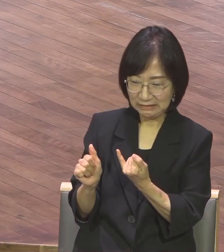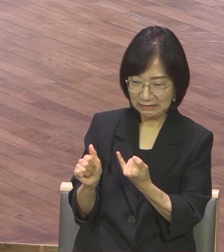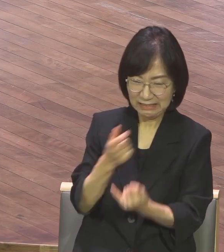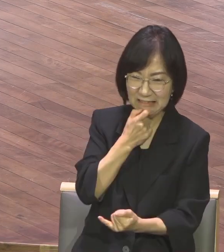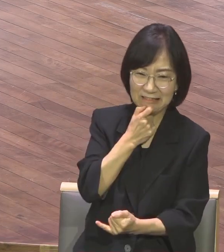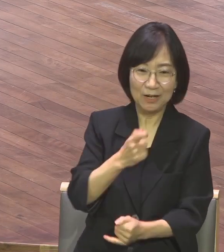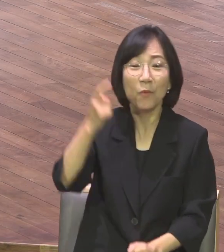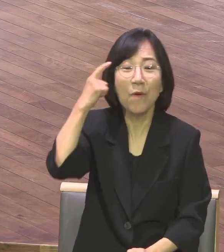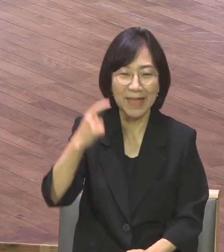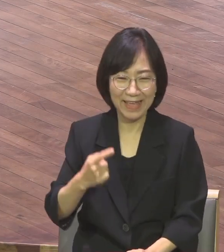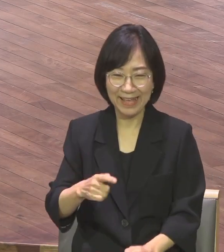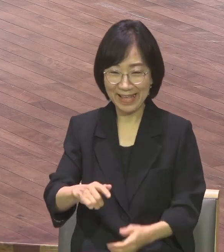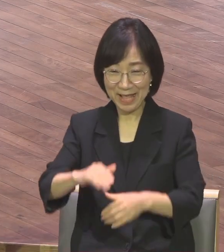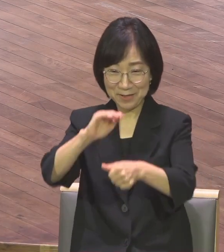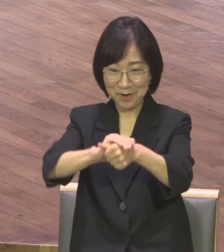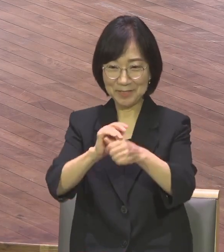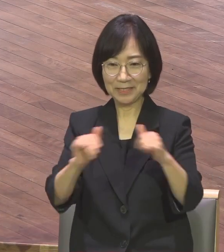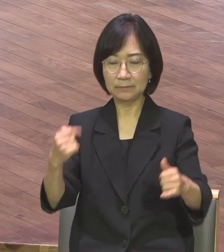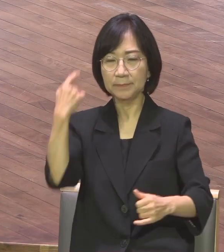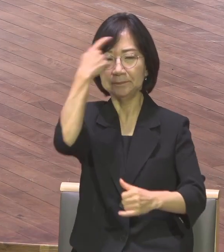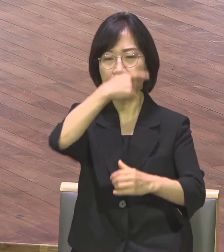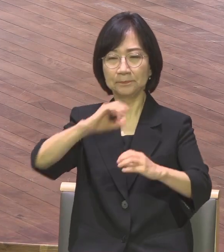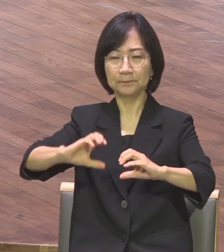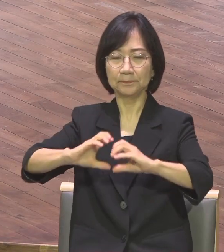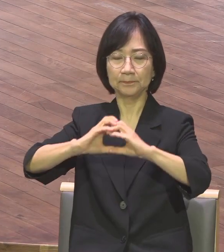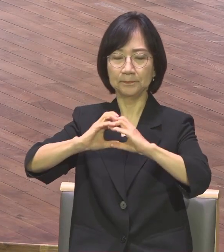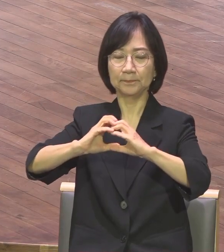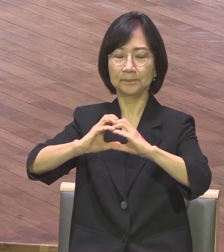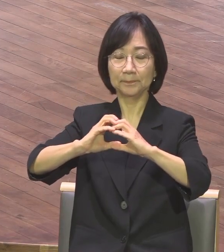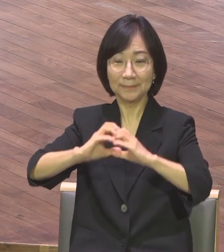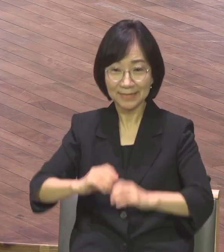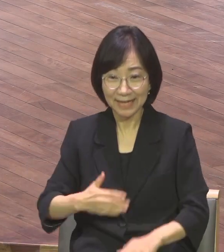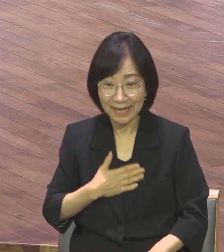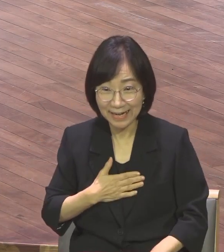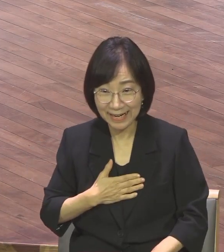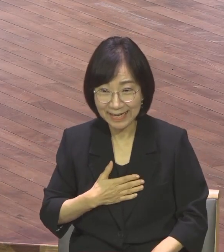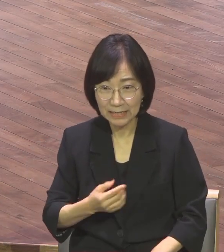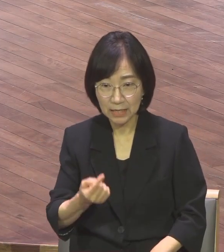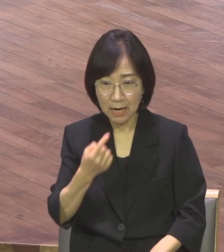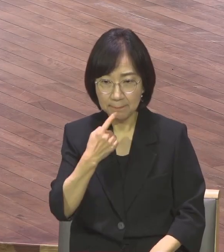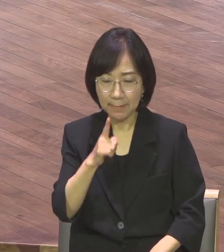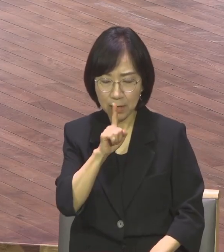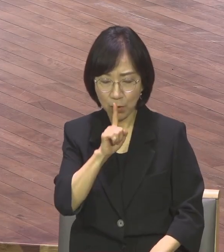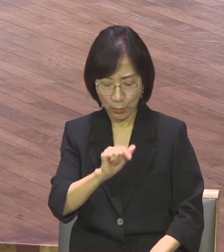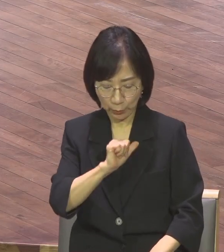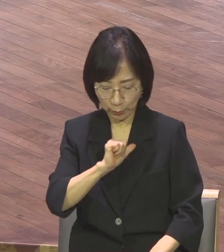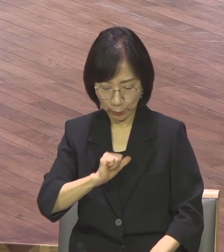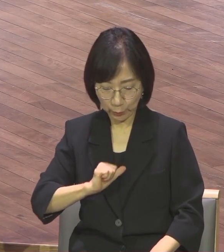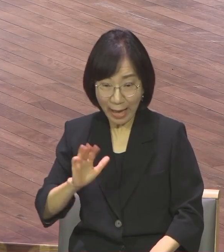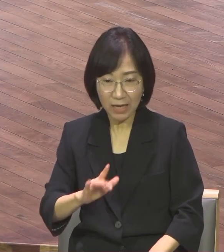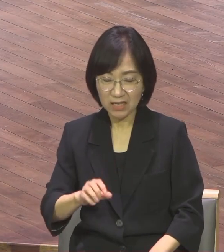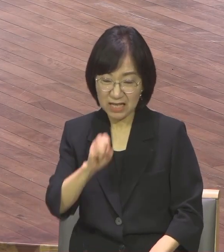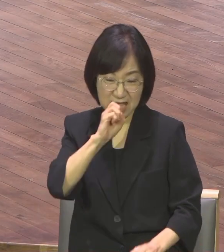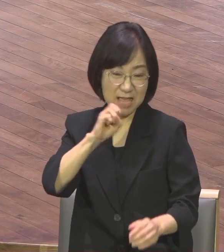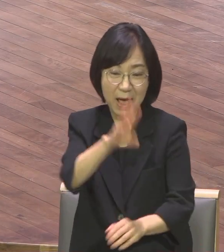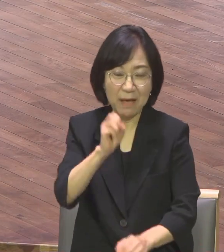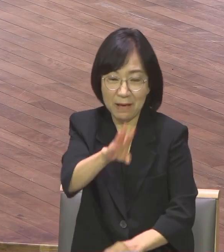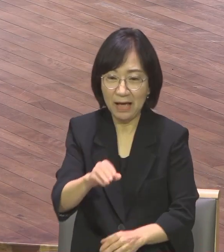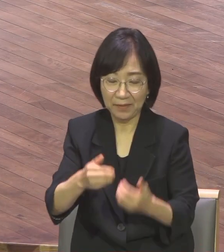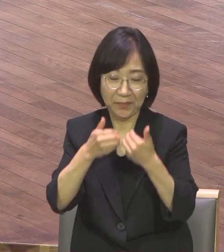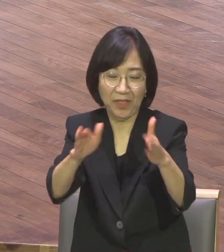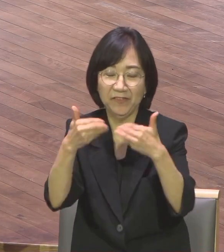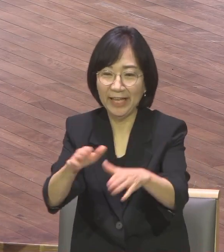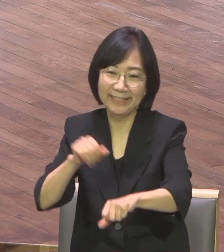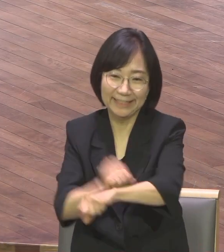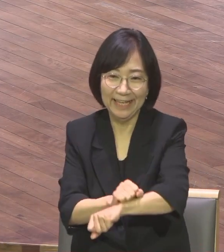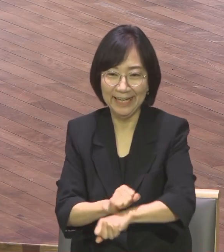달라요. 경상도는 주로 그것도 남도 쪽에는 굉장히 직선적이고 상당히 그리고 공격적인 게